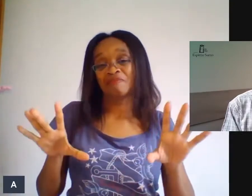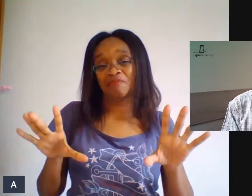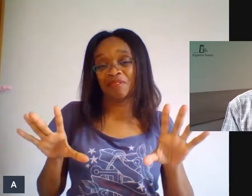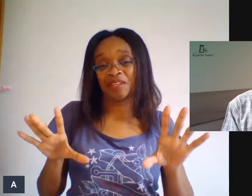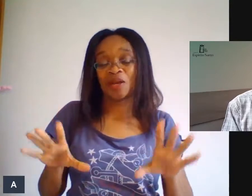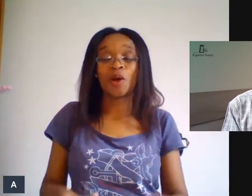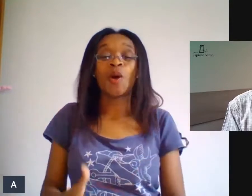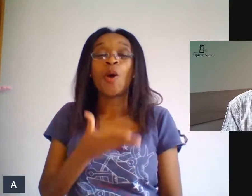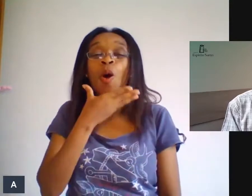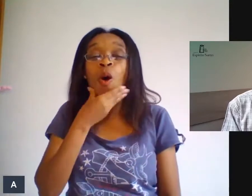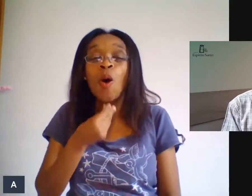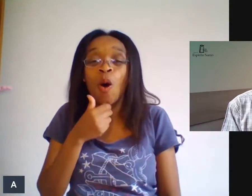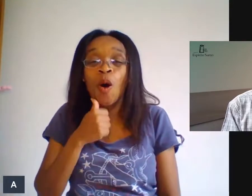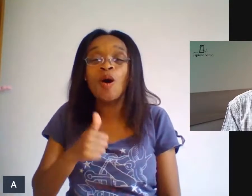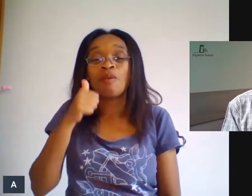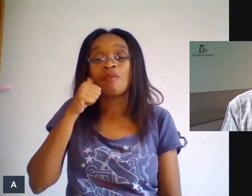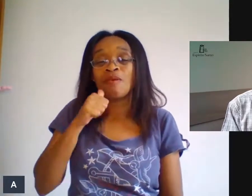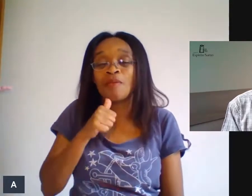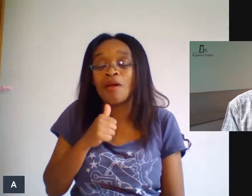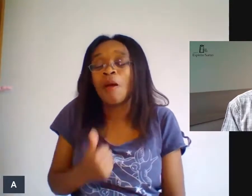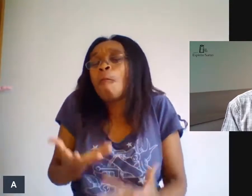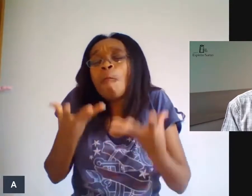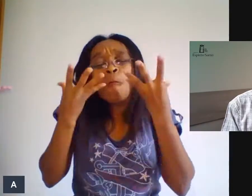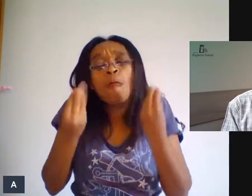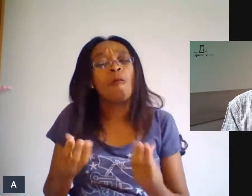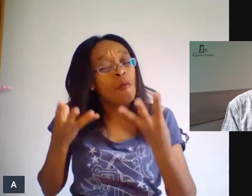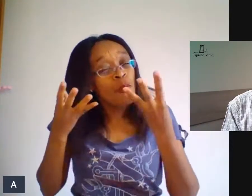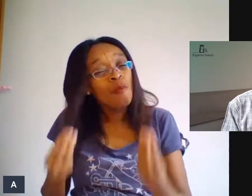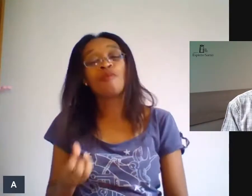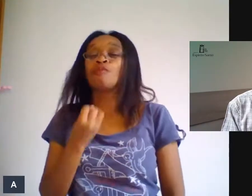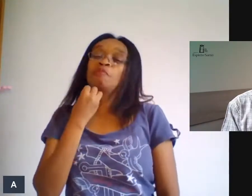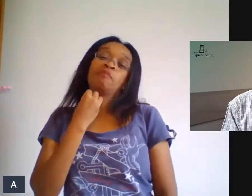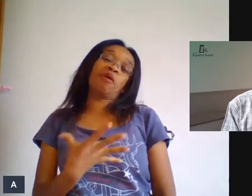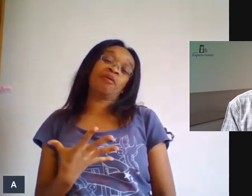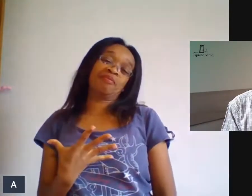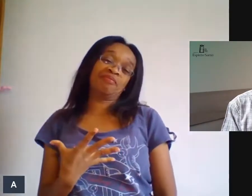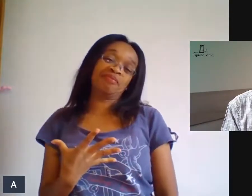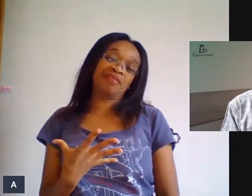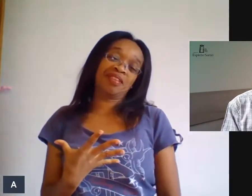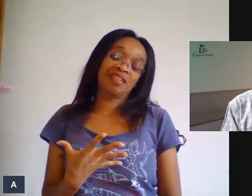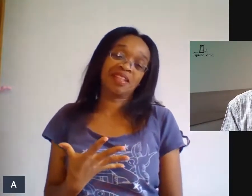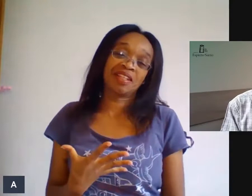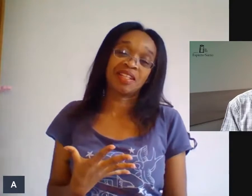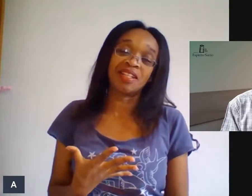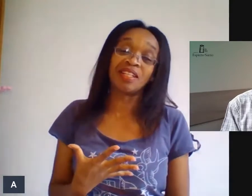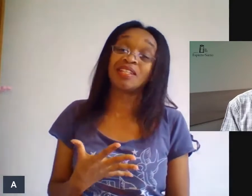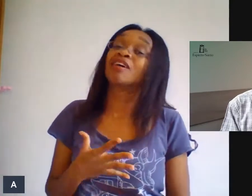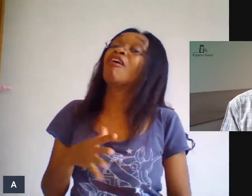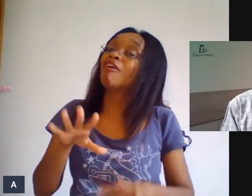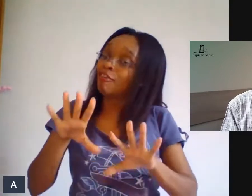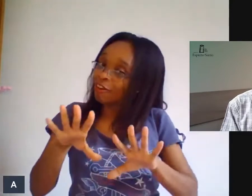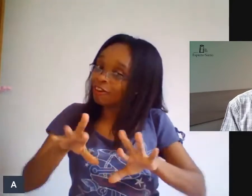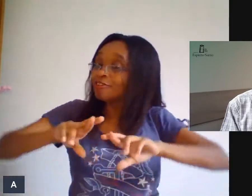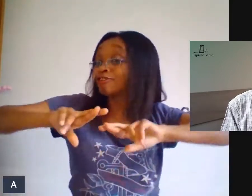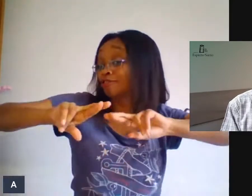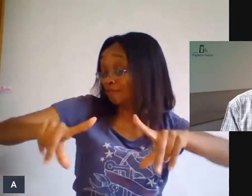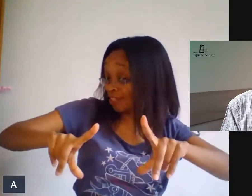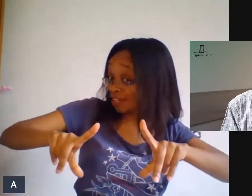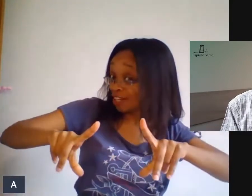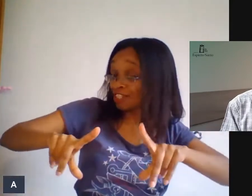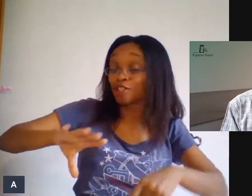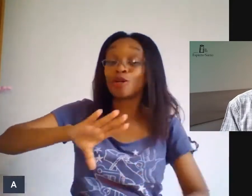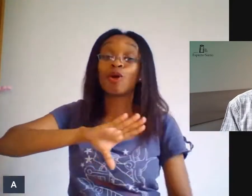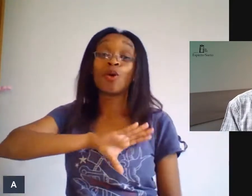mulher são muito bons. Então, por aí a gente vê a diferenciação do amor de Deus